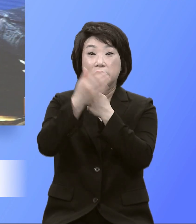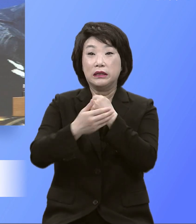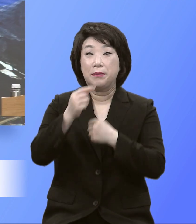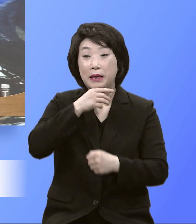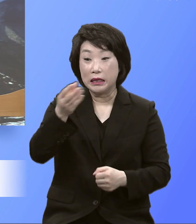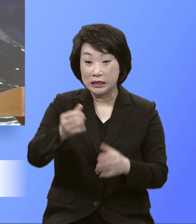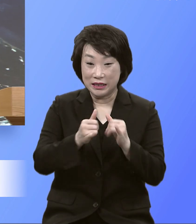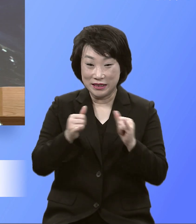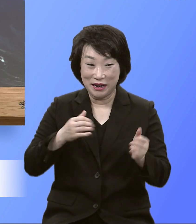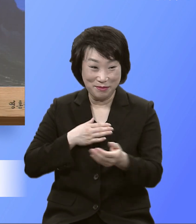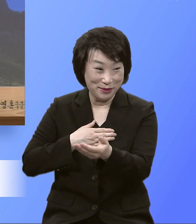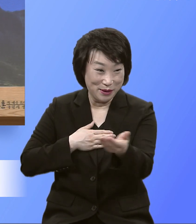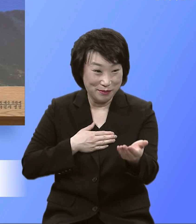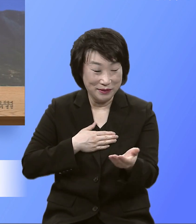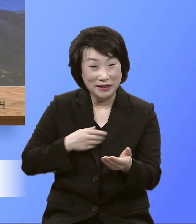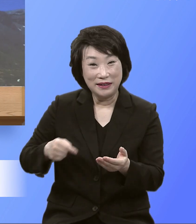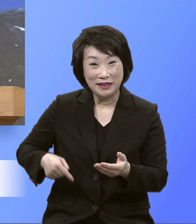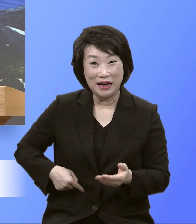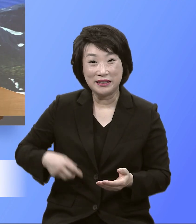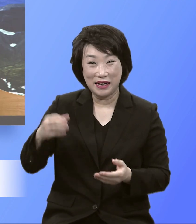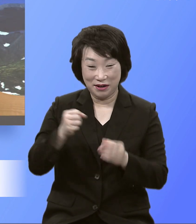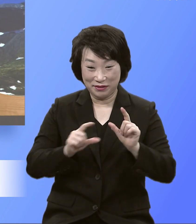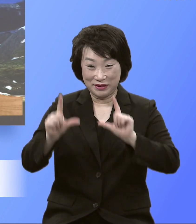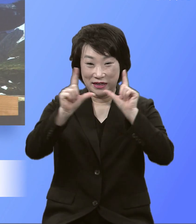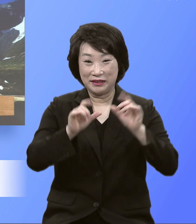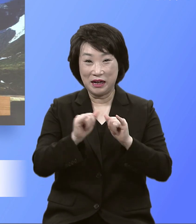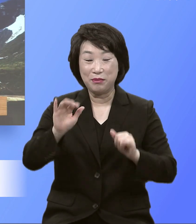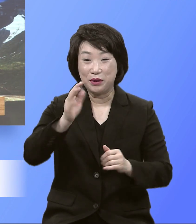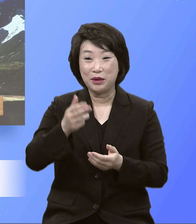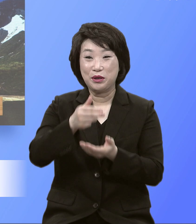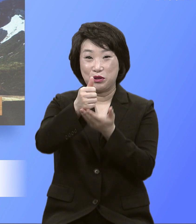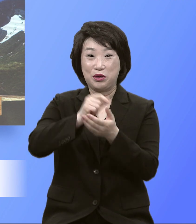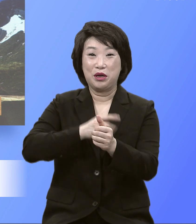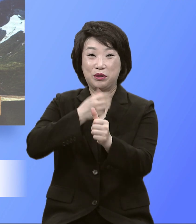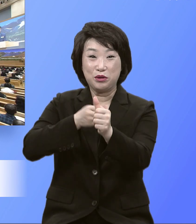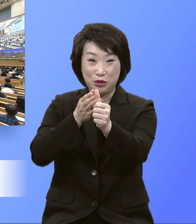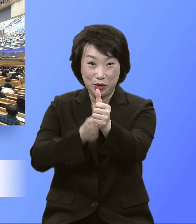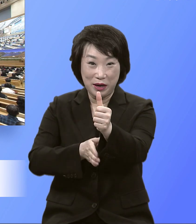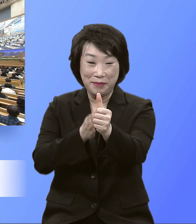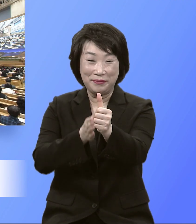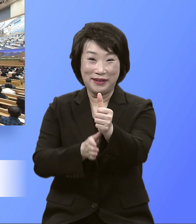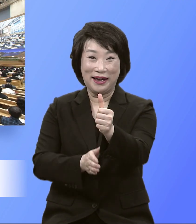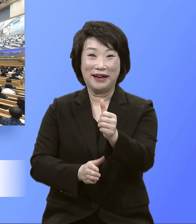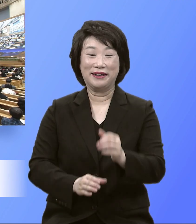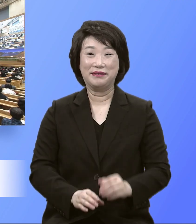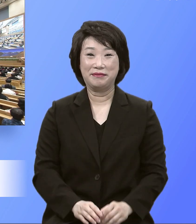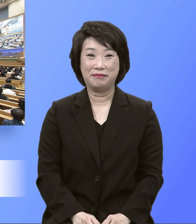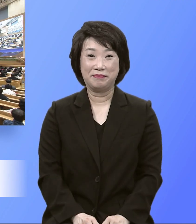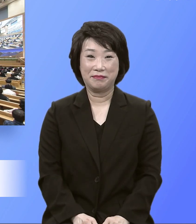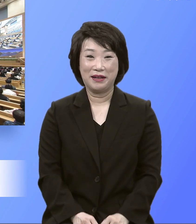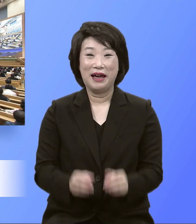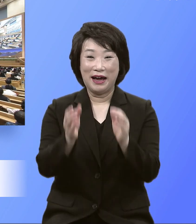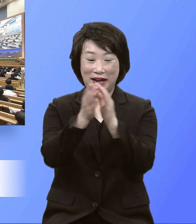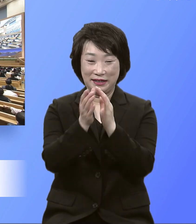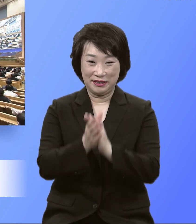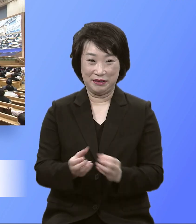은혜의 빚진 자로 또 양심으로 사는 사람 되기를 주님의 이름으로 축원합니다.